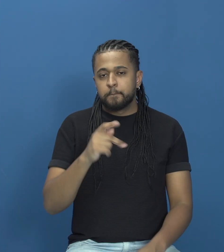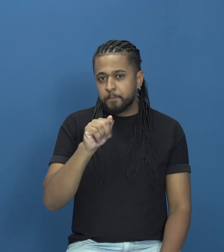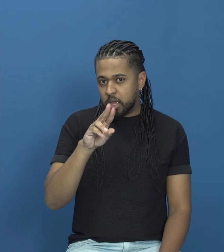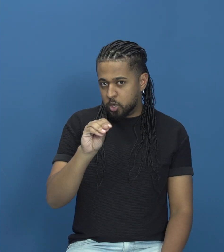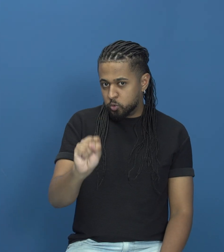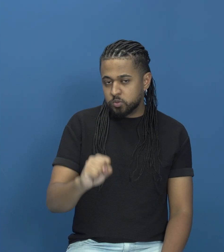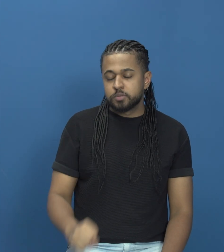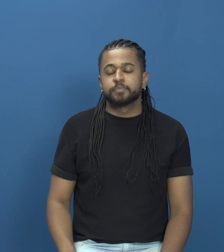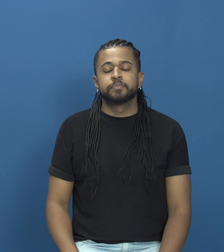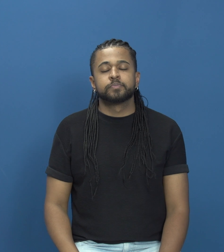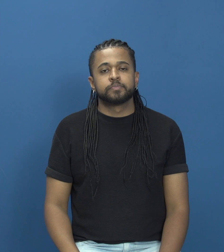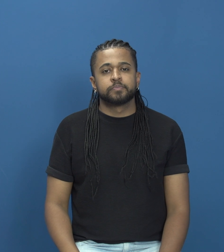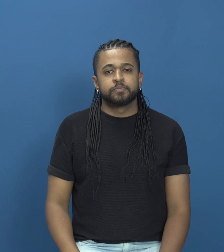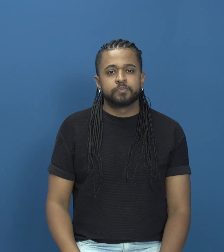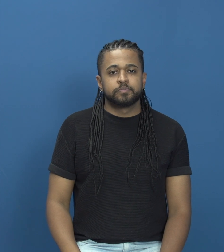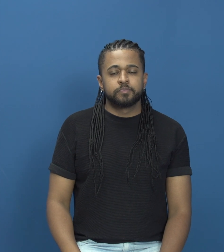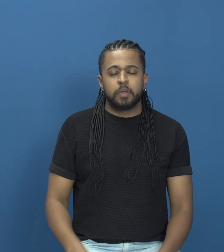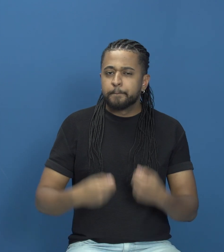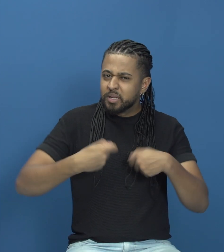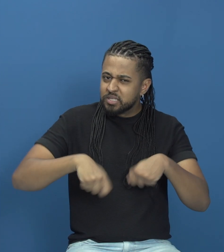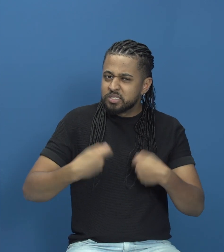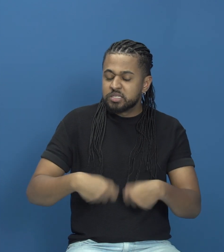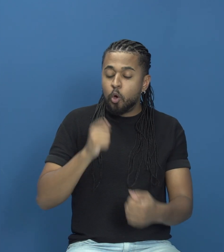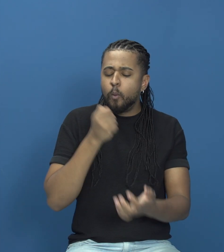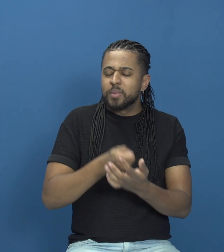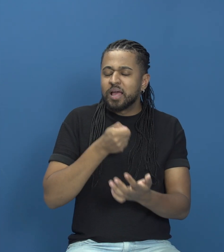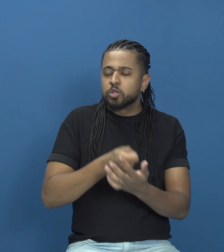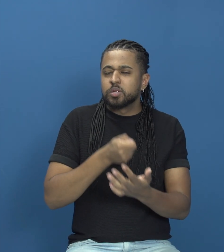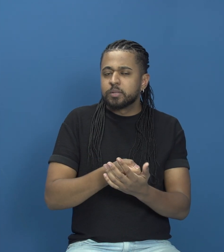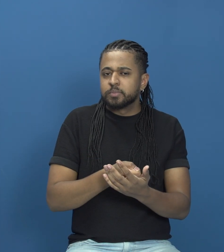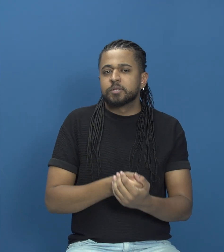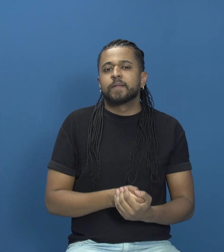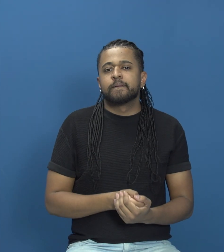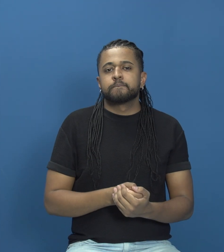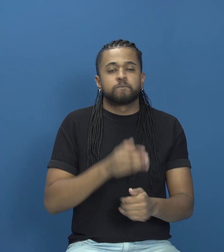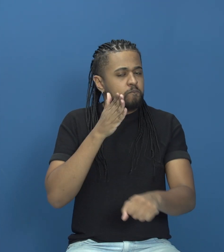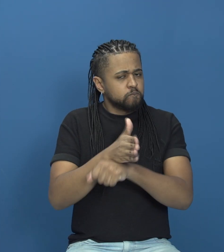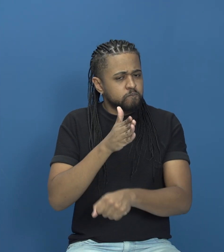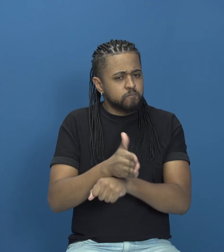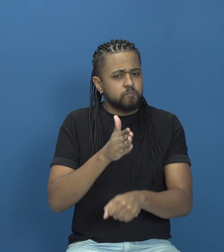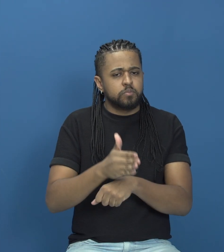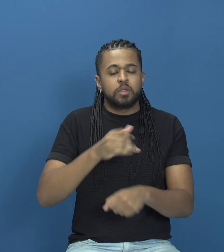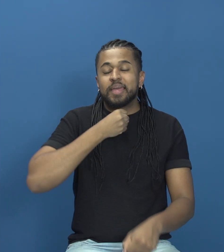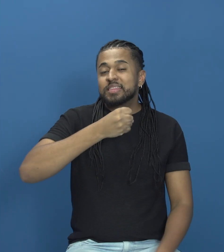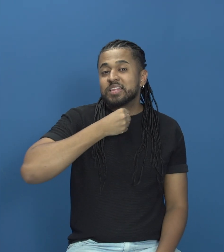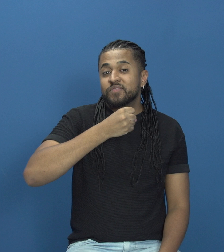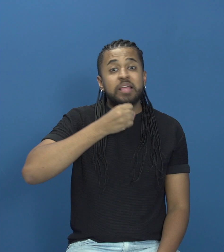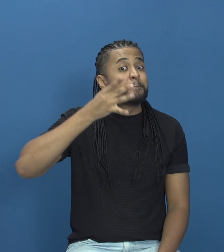ou pardos, fecha parênteses, deverão obrigatoriamente participar de